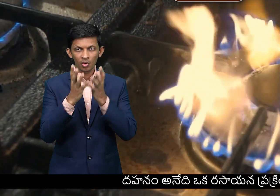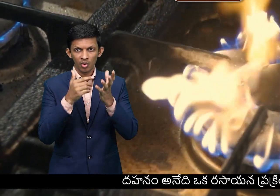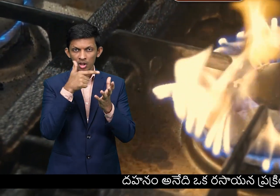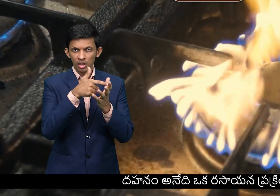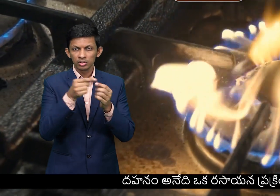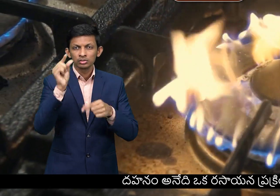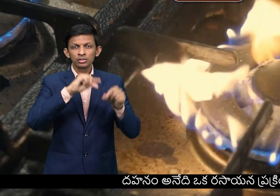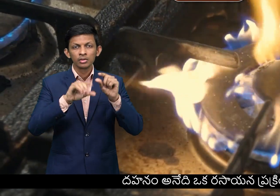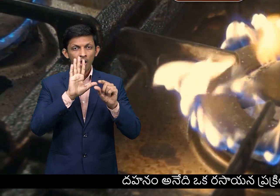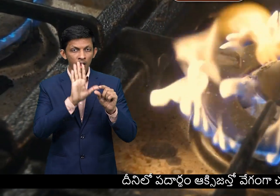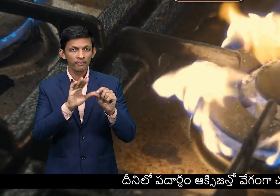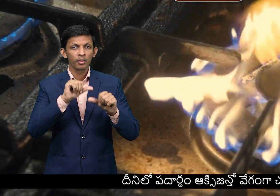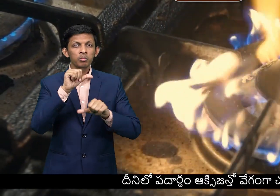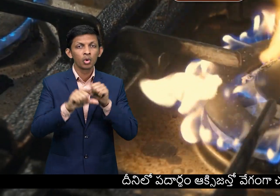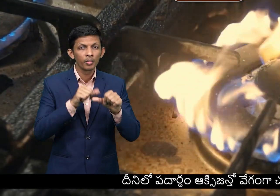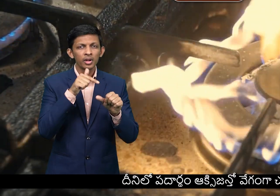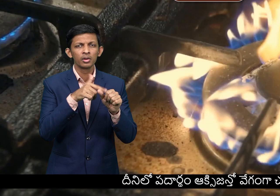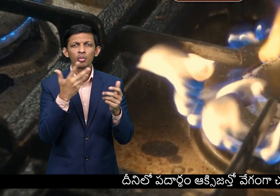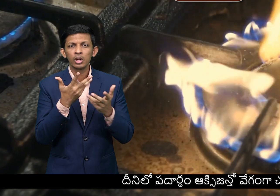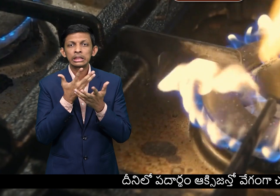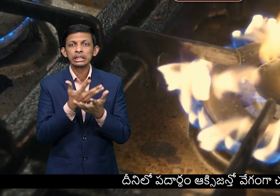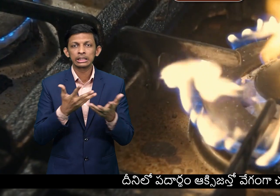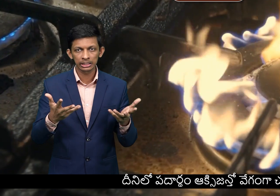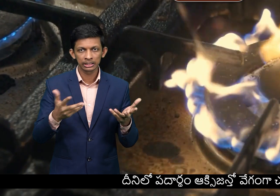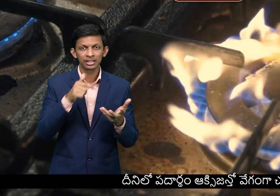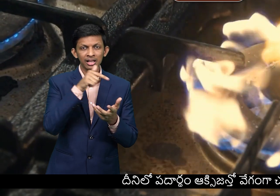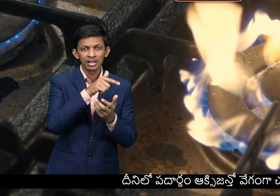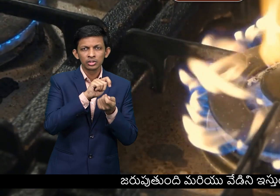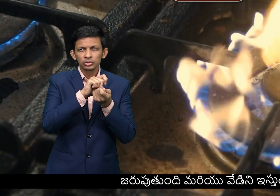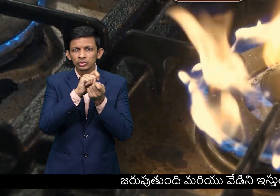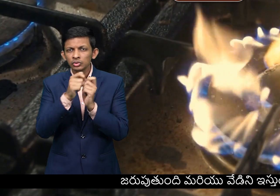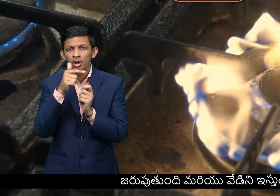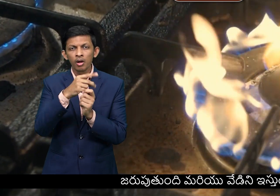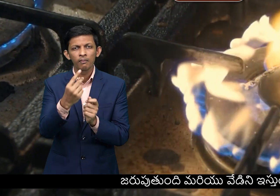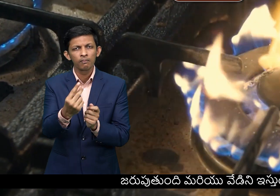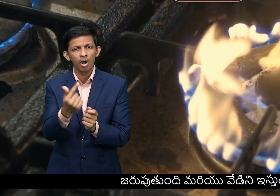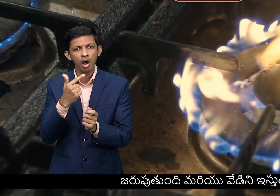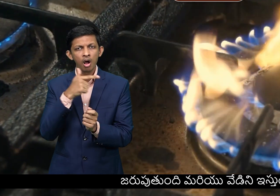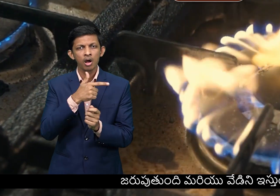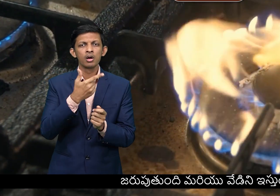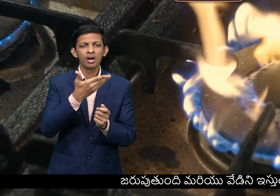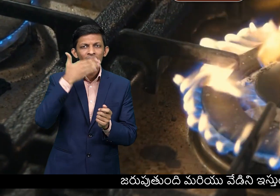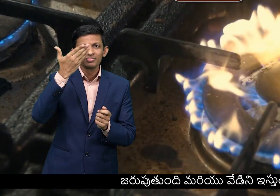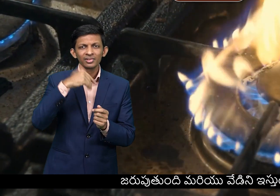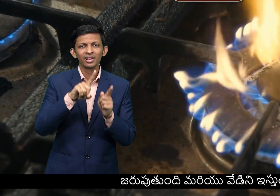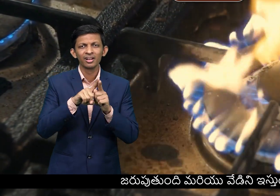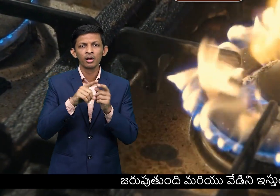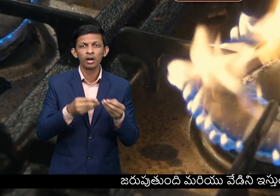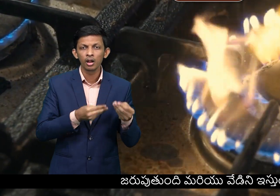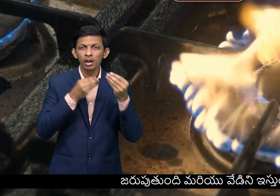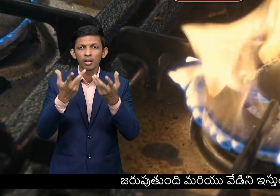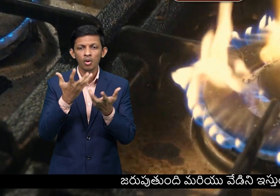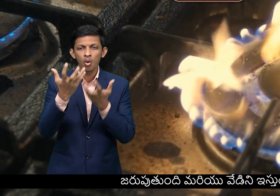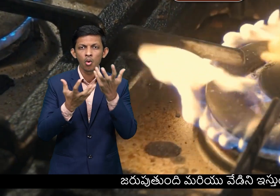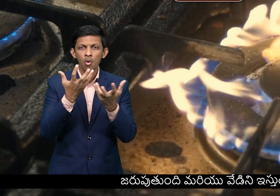దహనం అనేది ఒక రసాయన ప్రక్రియ. దీనిలో పదార్థం ఆక్సిజన్తో వేగంగా చర్య జరుపుతుంది మరియు వేడిని